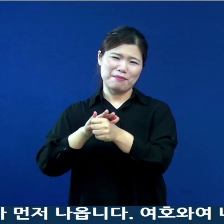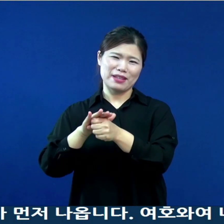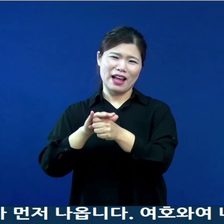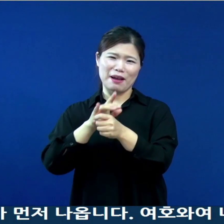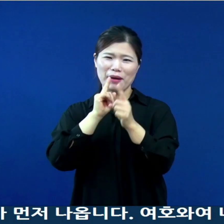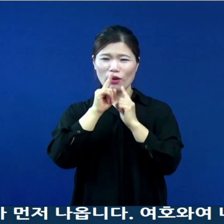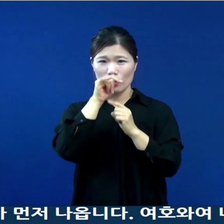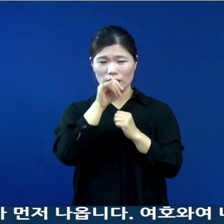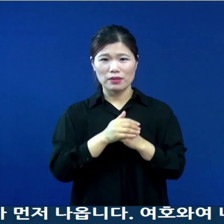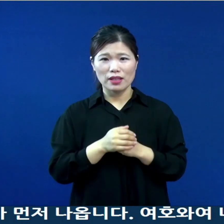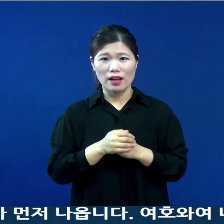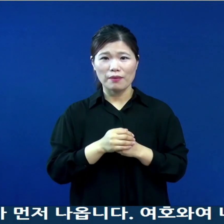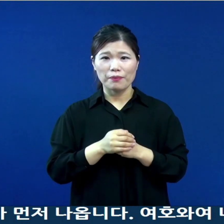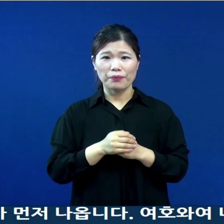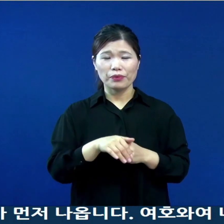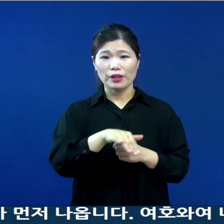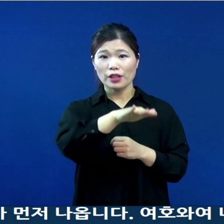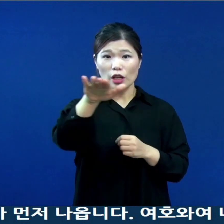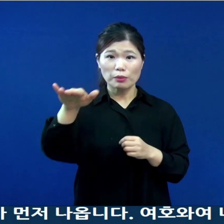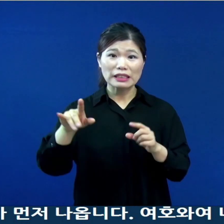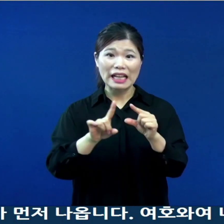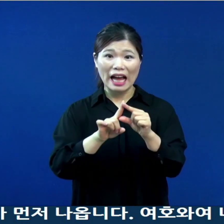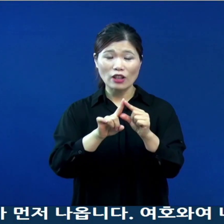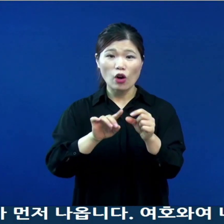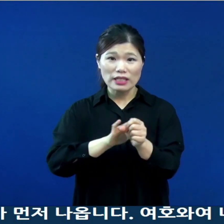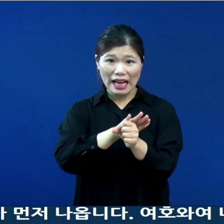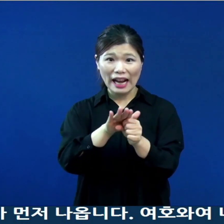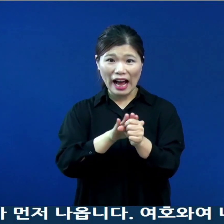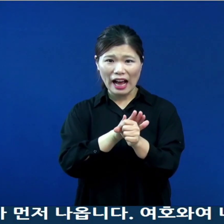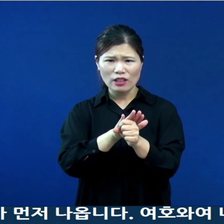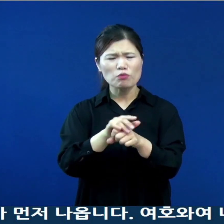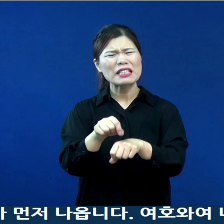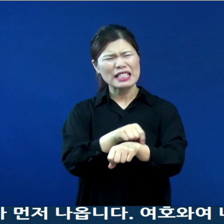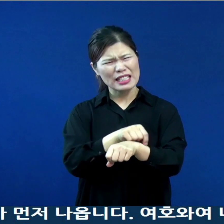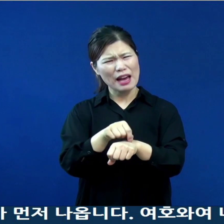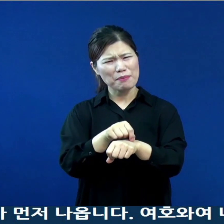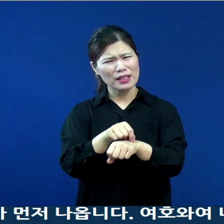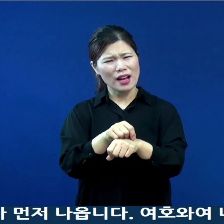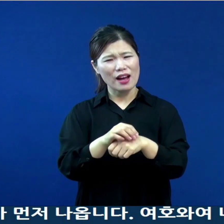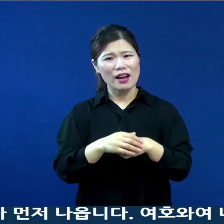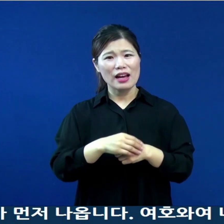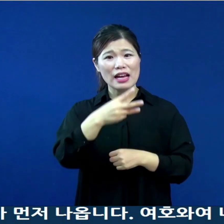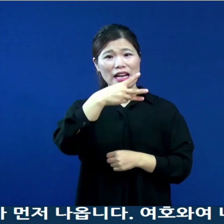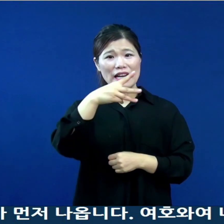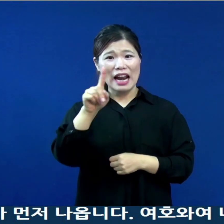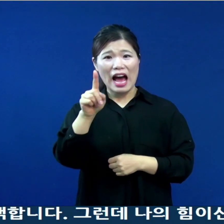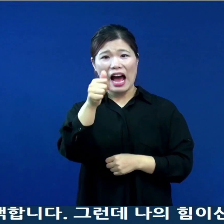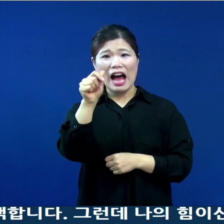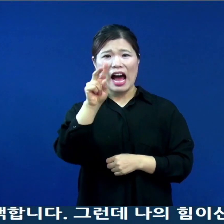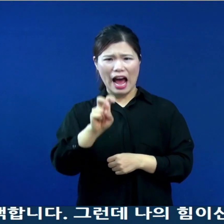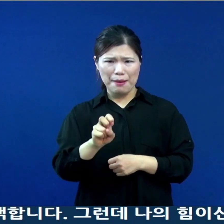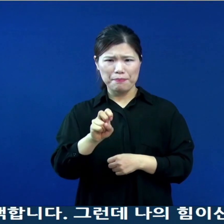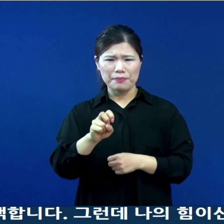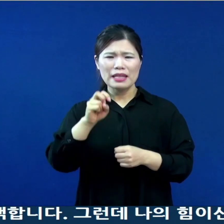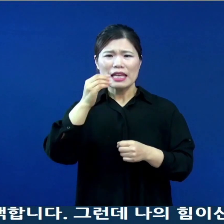여기서 사랑하다는 단어가 좀 특이합니다. 이 단어는 라함이라는